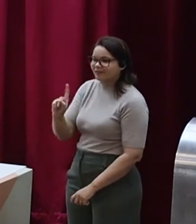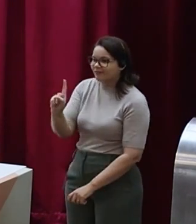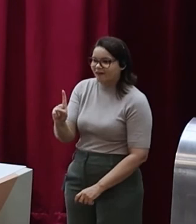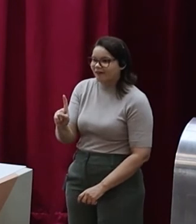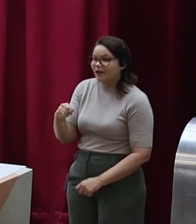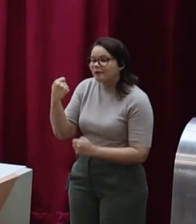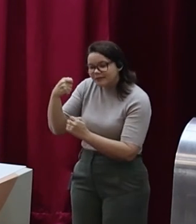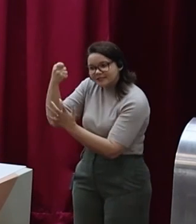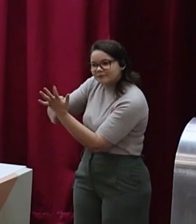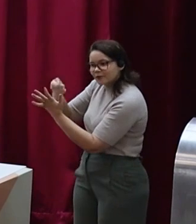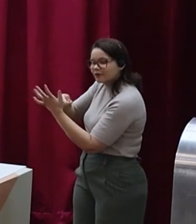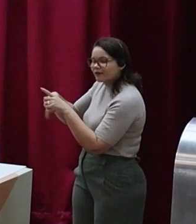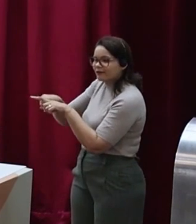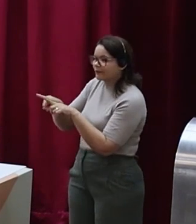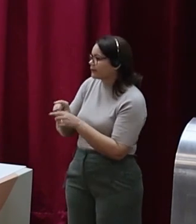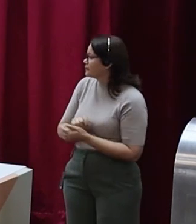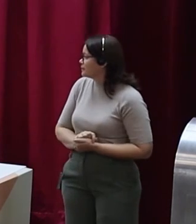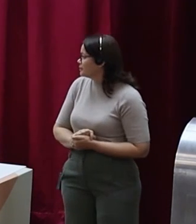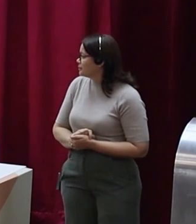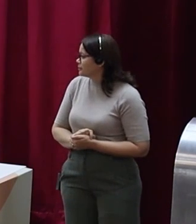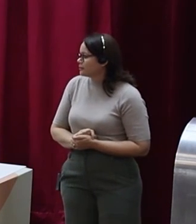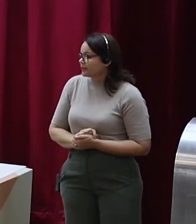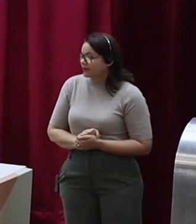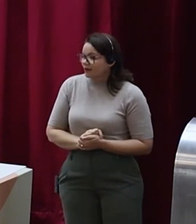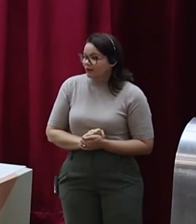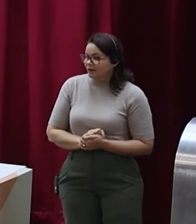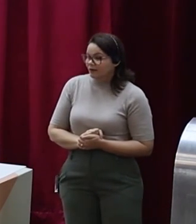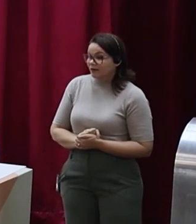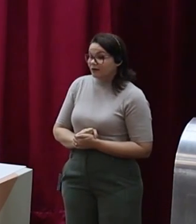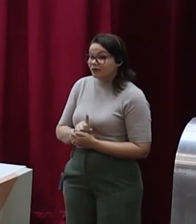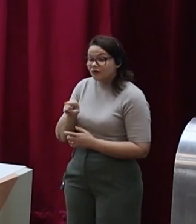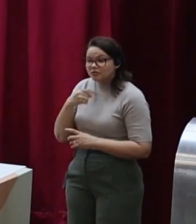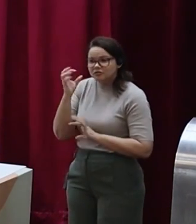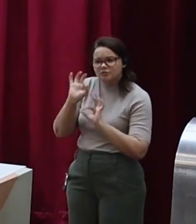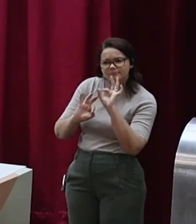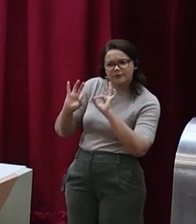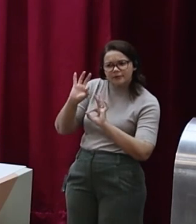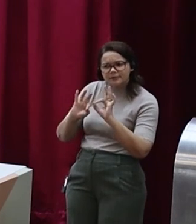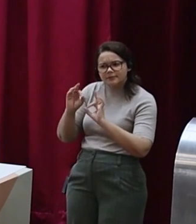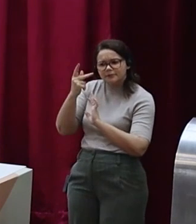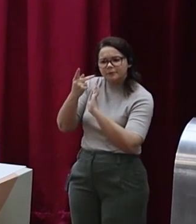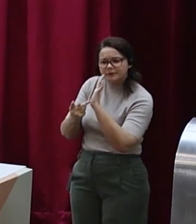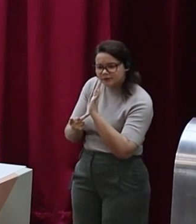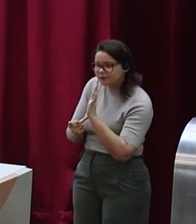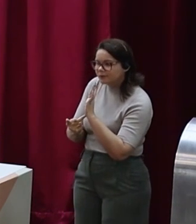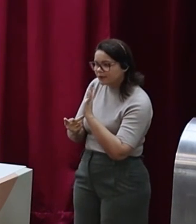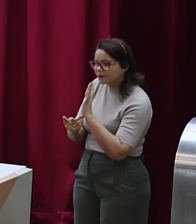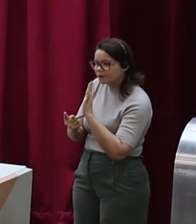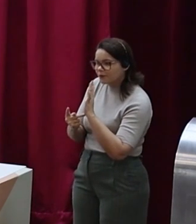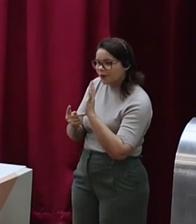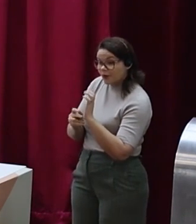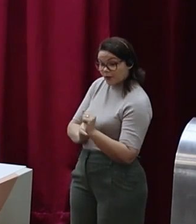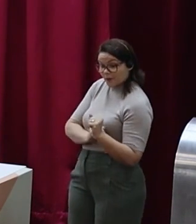incidencia. Estamos en el Decenio Internacional de las Lenguas Indígenas busca el empoderamiento, la conciencia